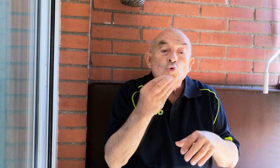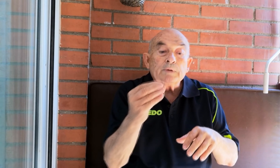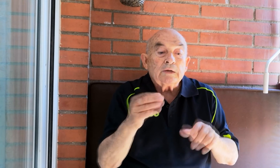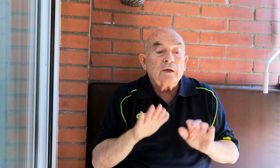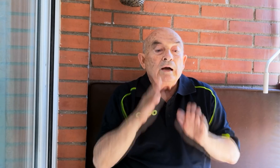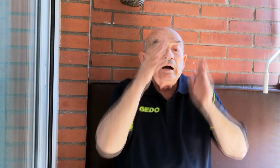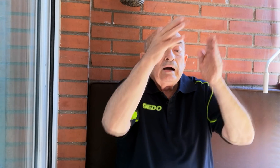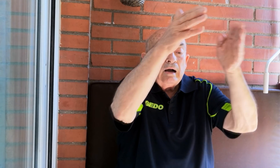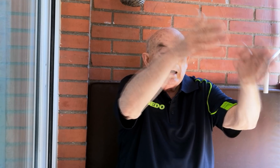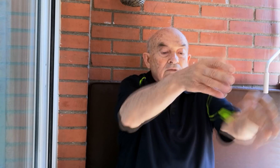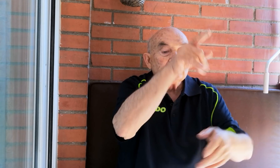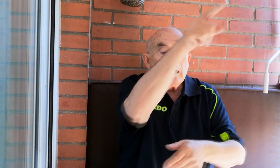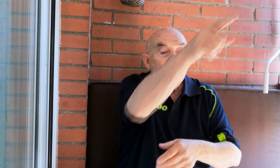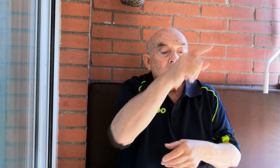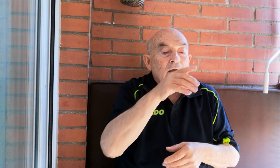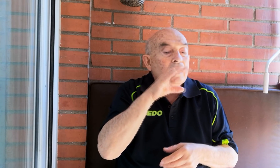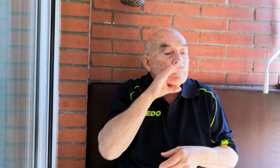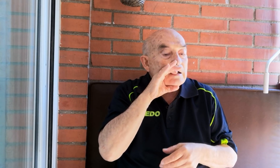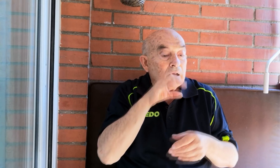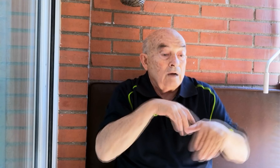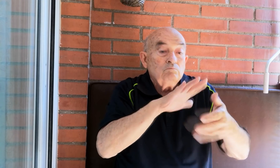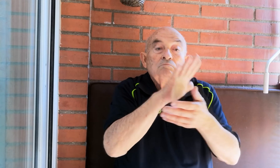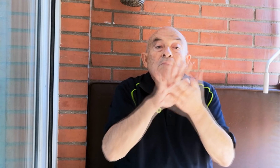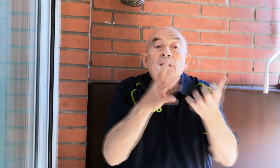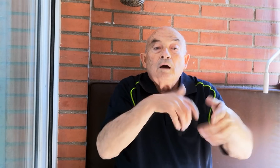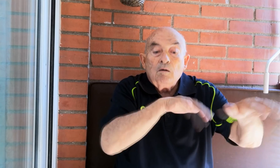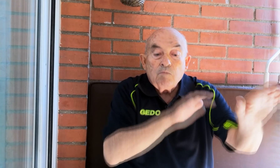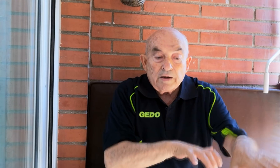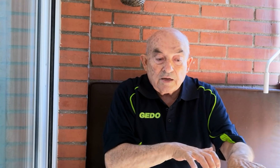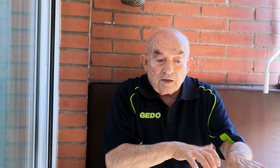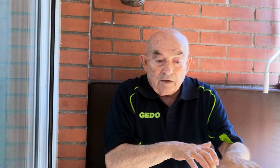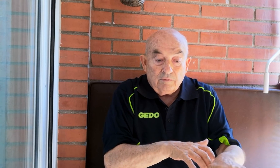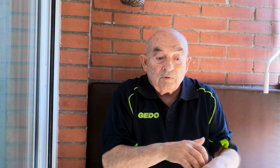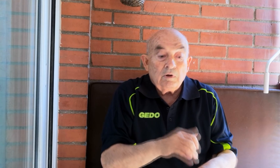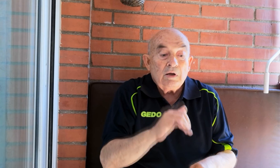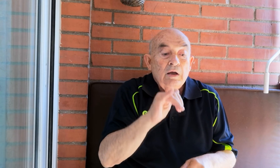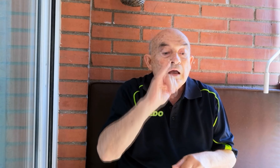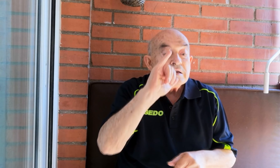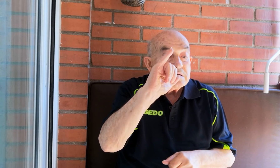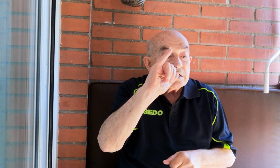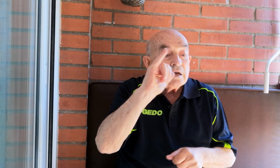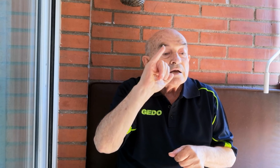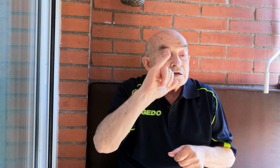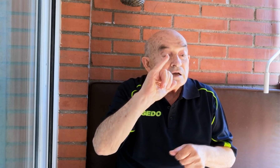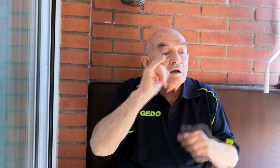on el jovent d'aquí de Catalunya va anar a Bèlgica. Després vam